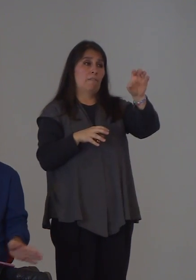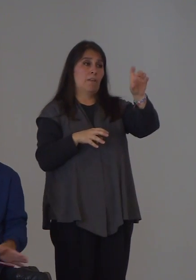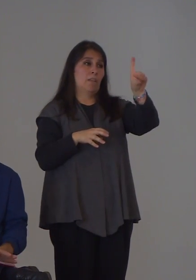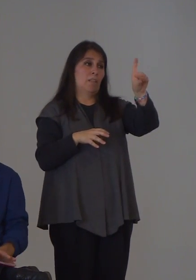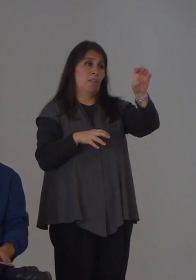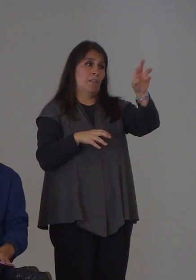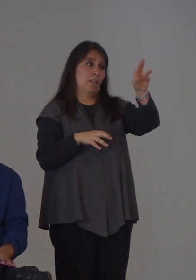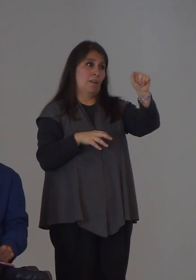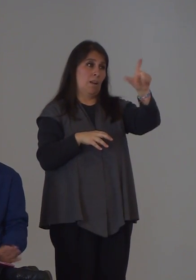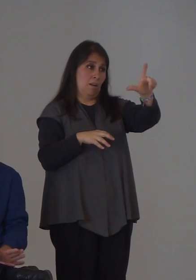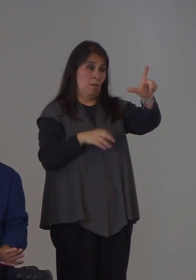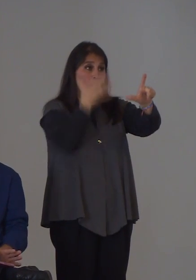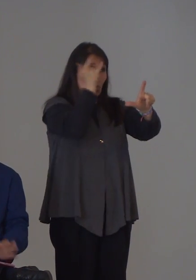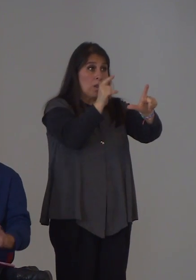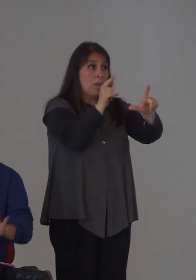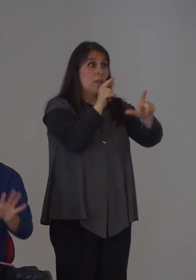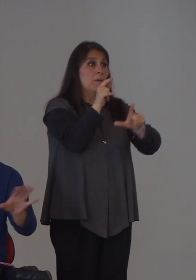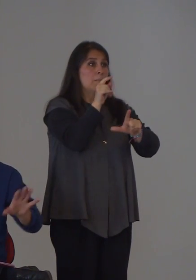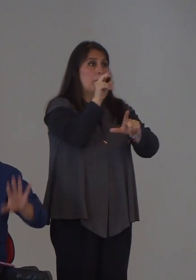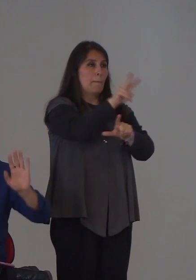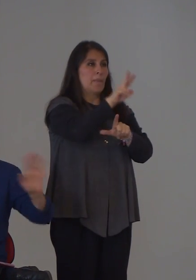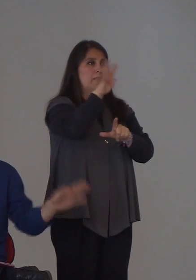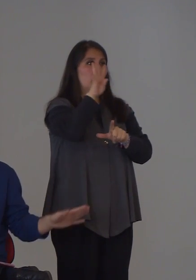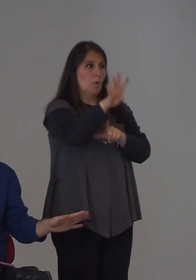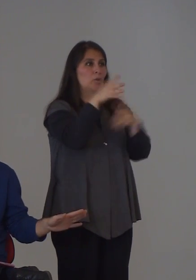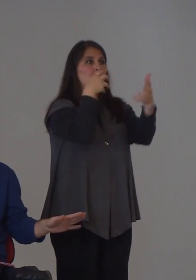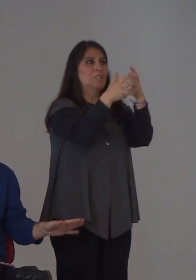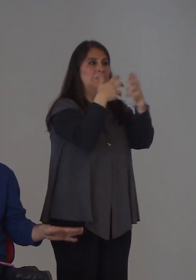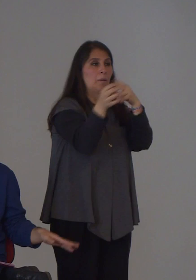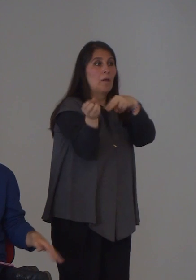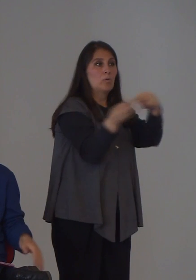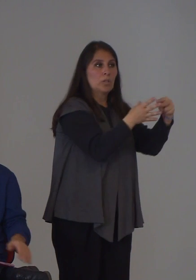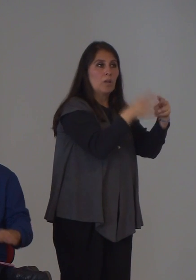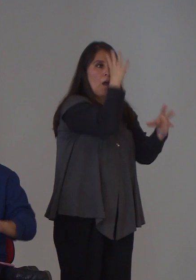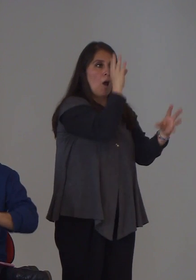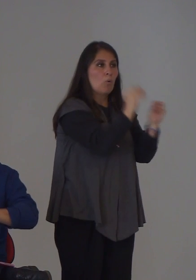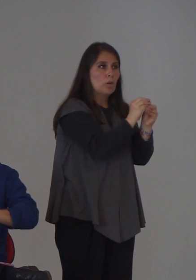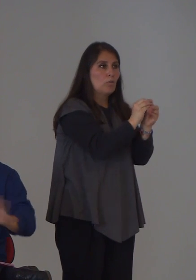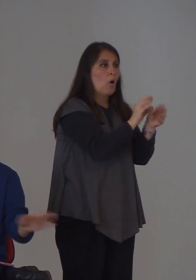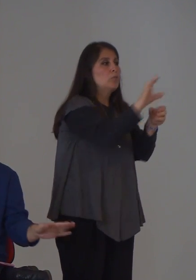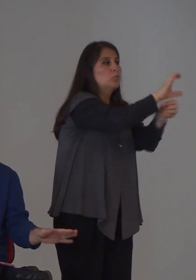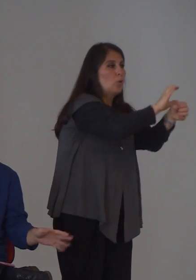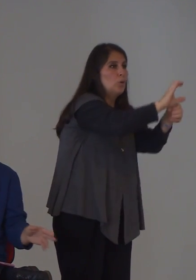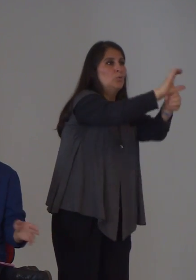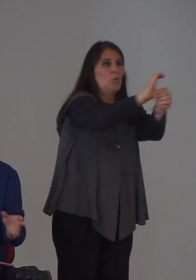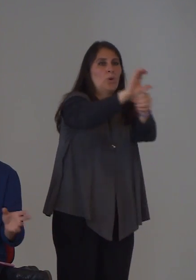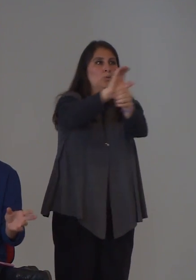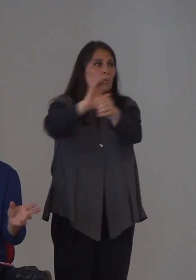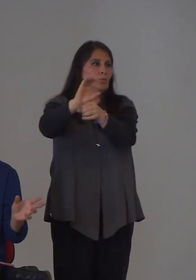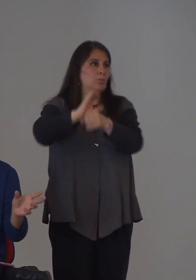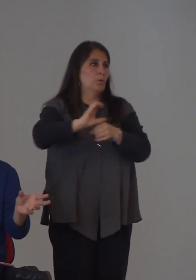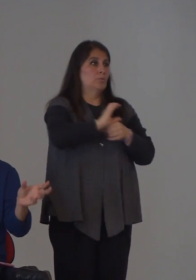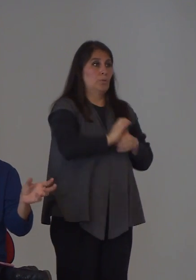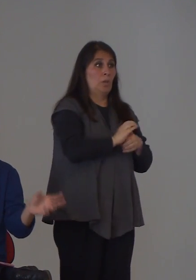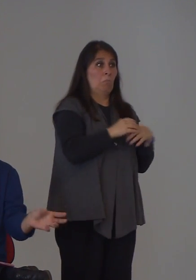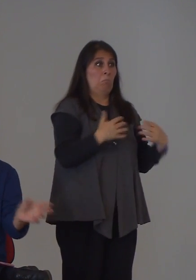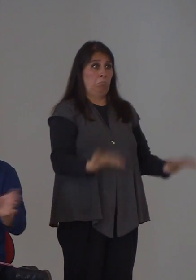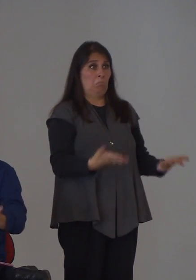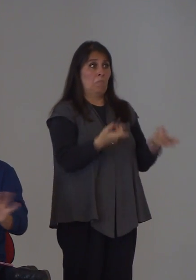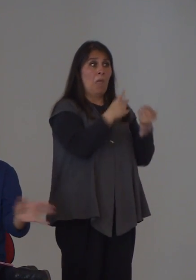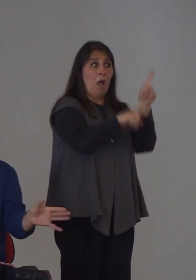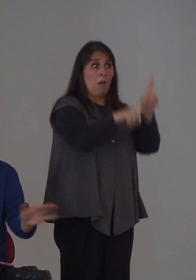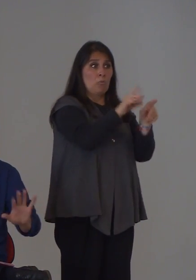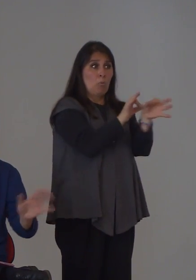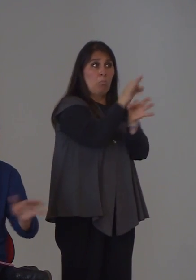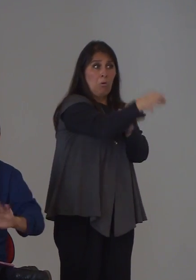24 sistemas educativos, cada uno tiene su ley provincial de educación, cada uno tiene su... Incluso en algunas provincias la primaria y